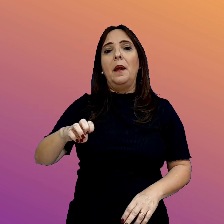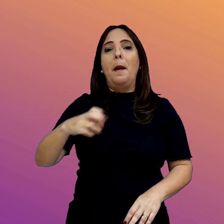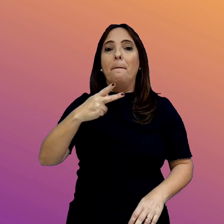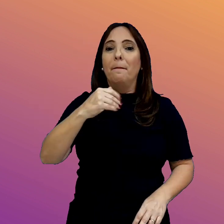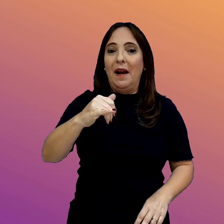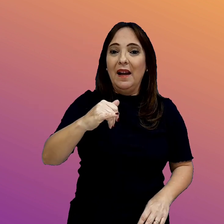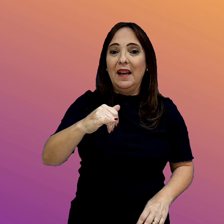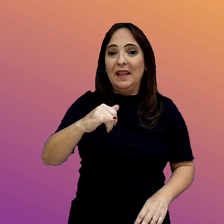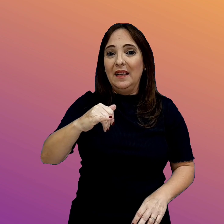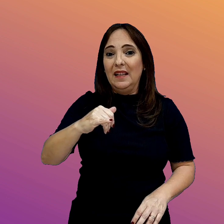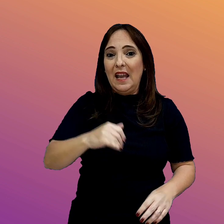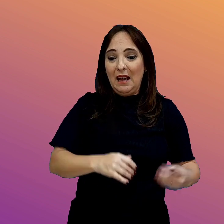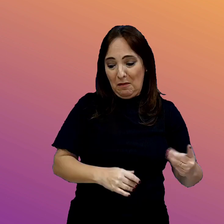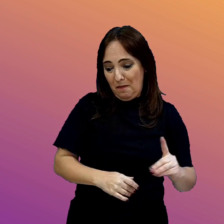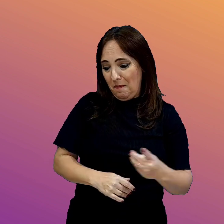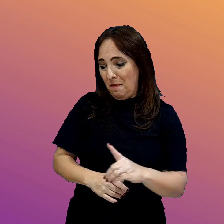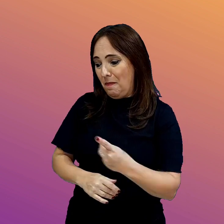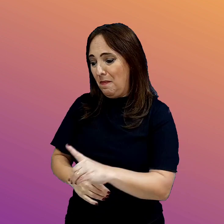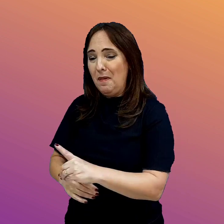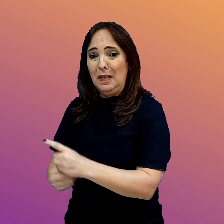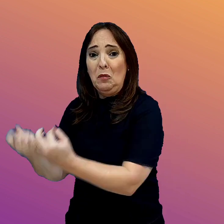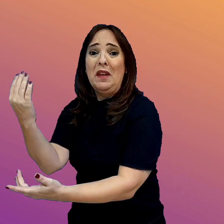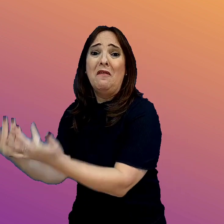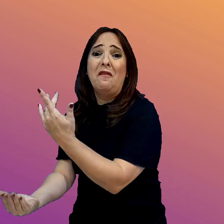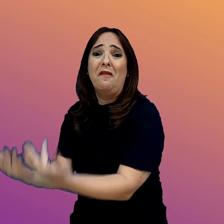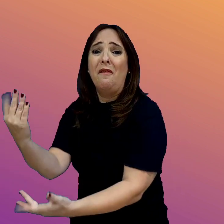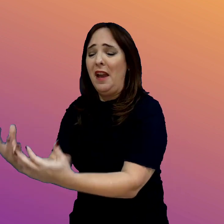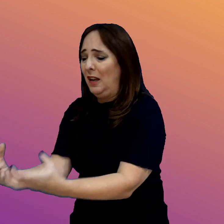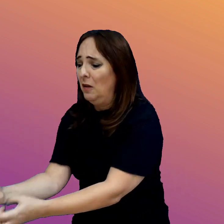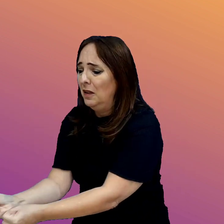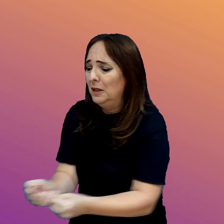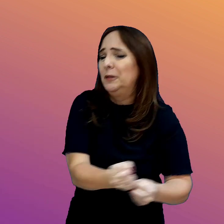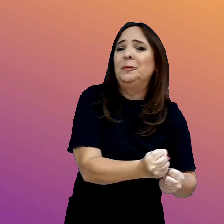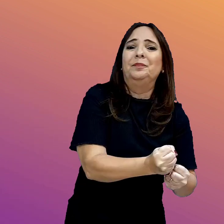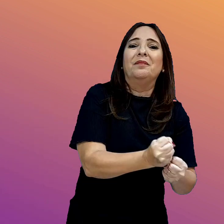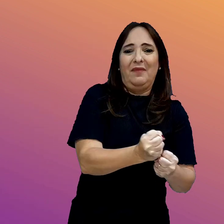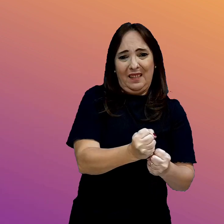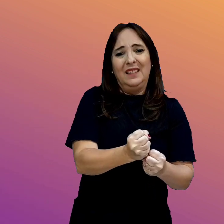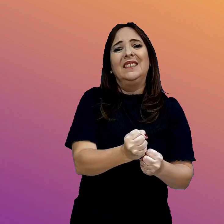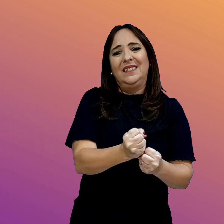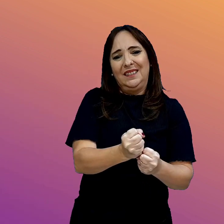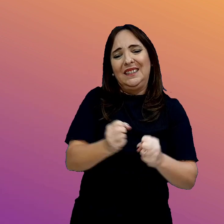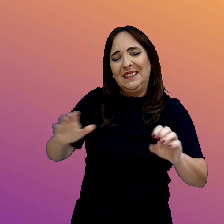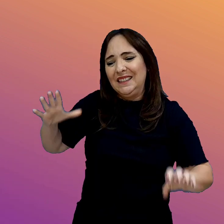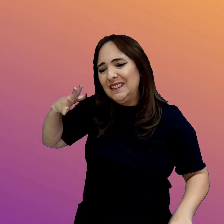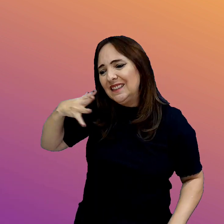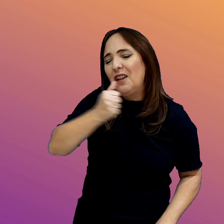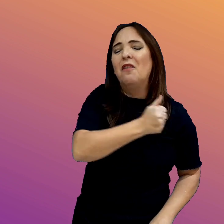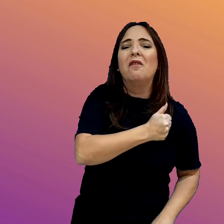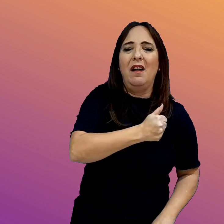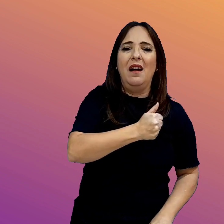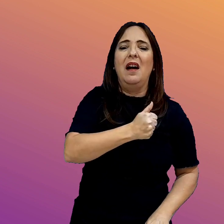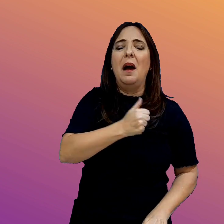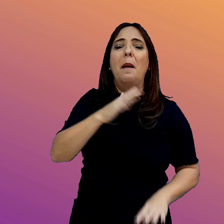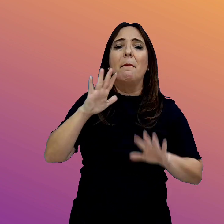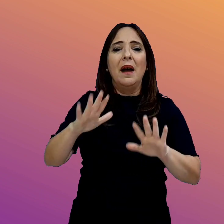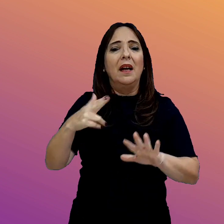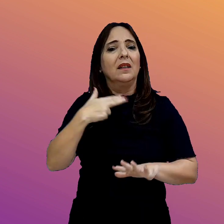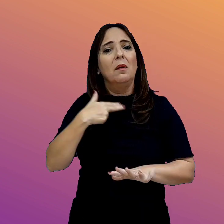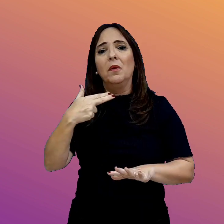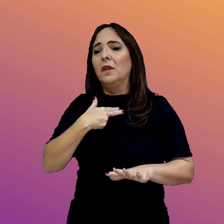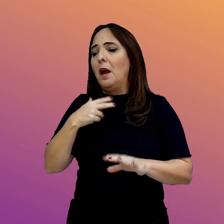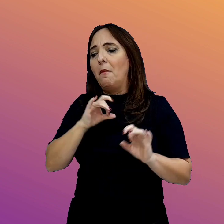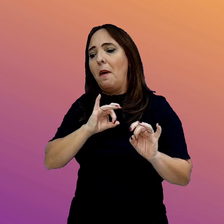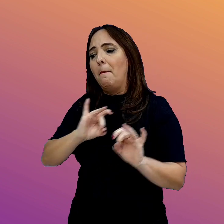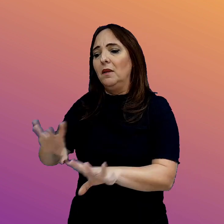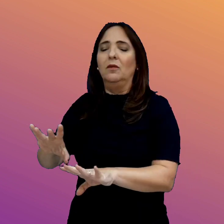trazê-los de lá, resgatá-los de lá. Mas nós não podemos abandonar os nossos filhos para o inferno, para Satanás. Não podemos fazer isso. Esse